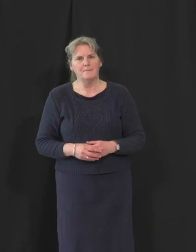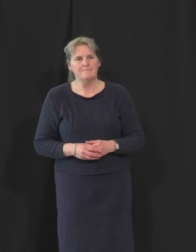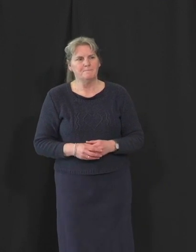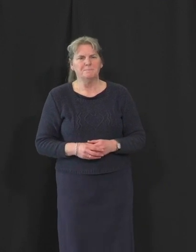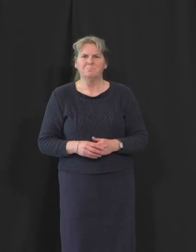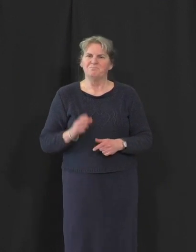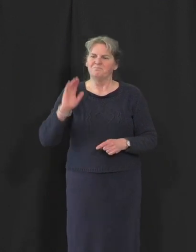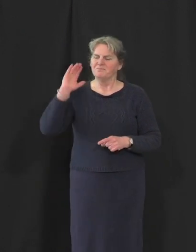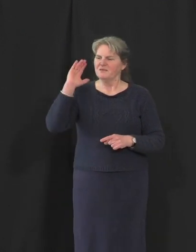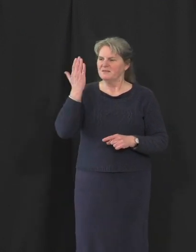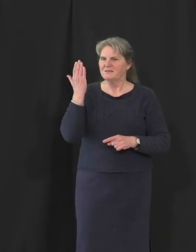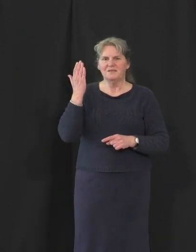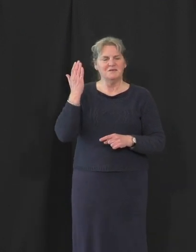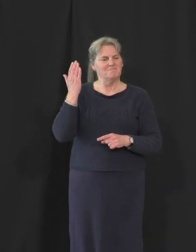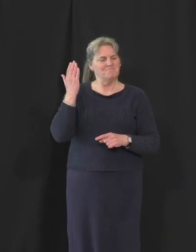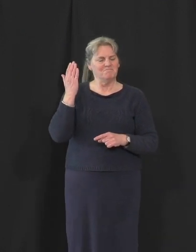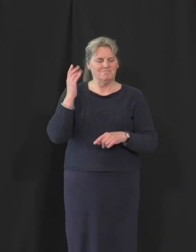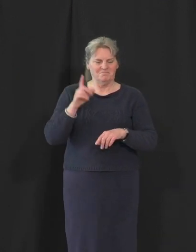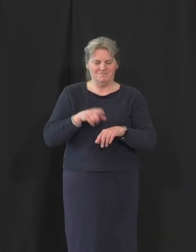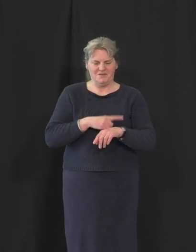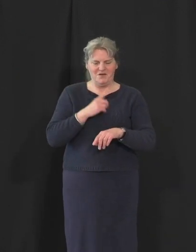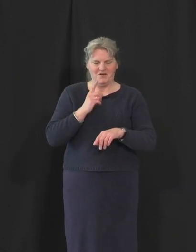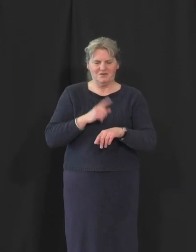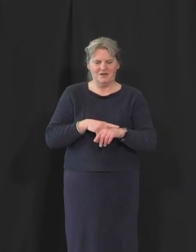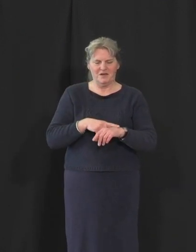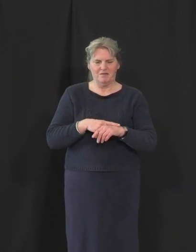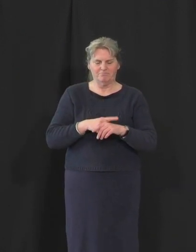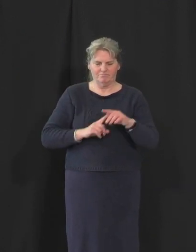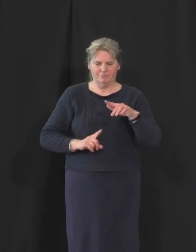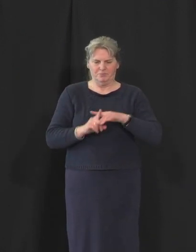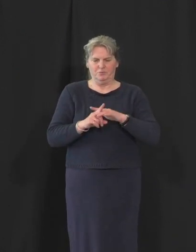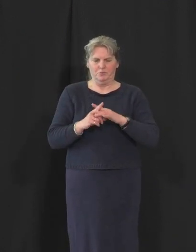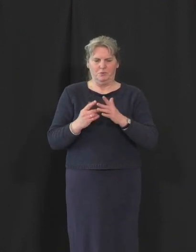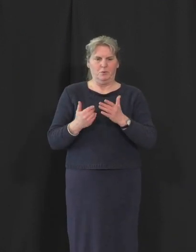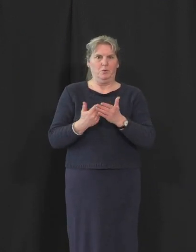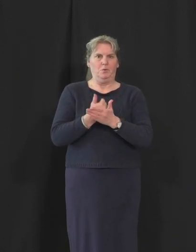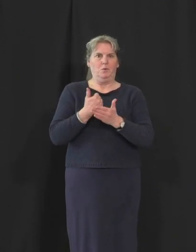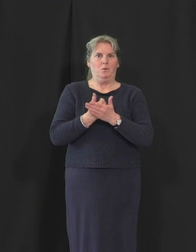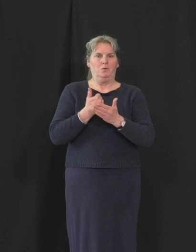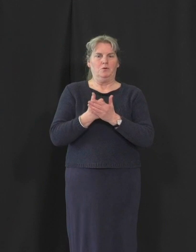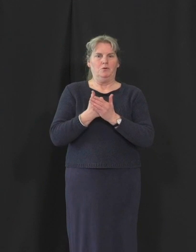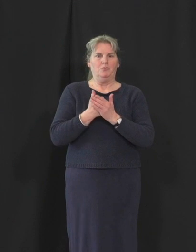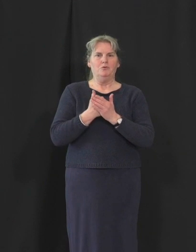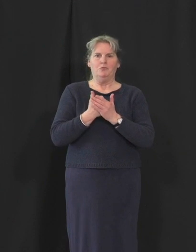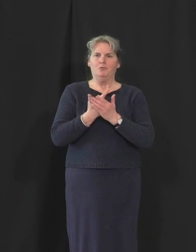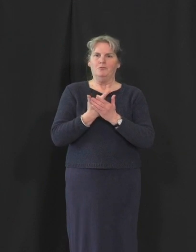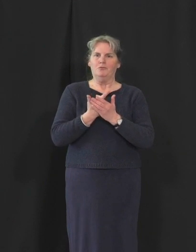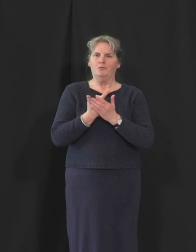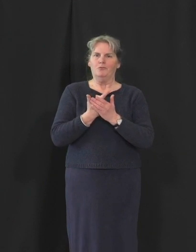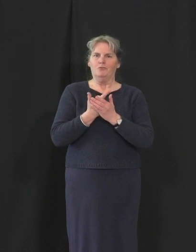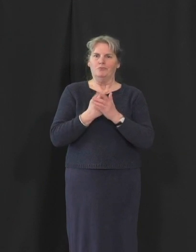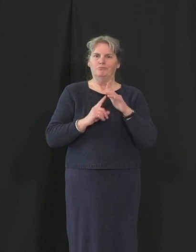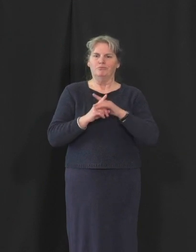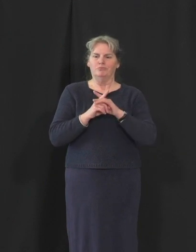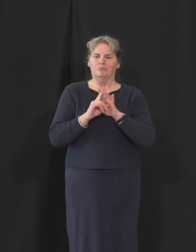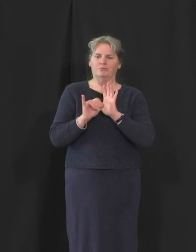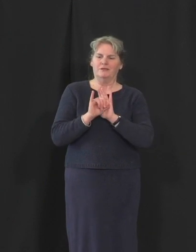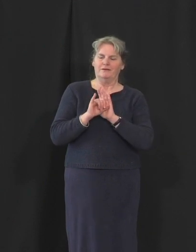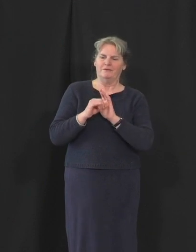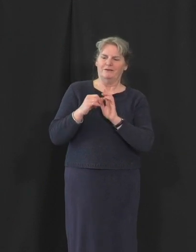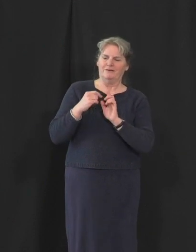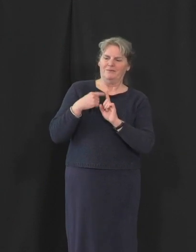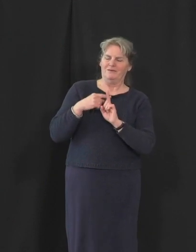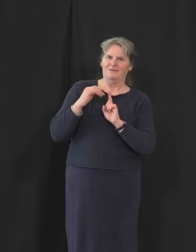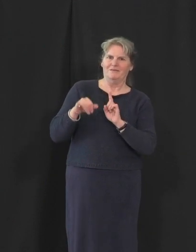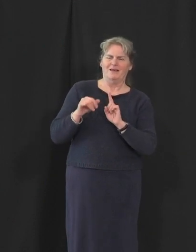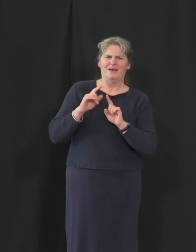It seems like quite a while since we've had a new case to add to our list, and somehow it always feels like